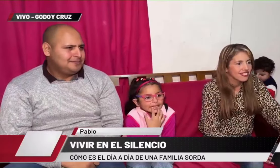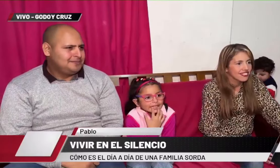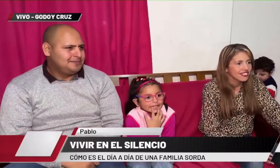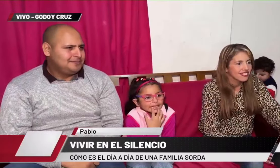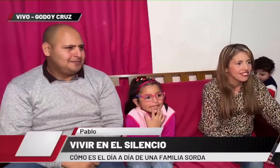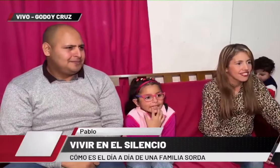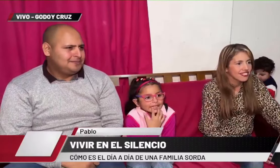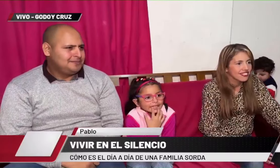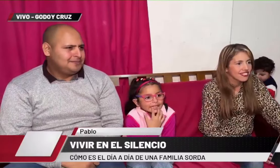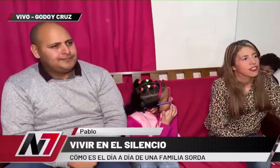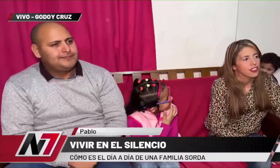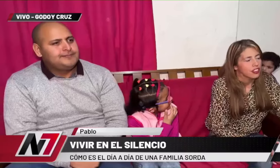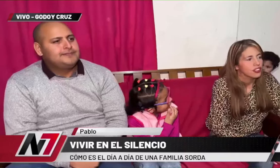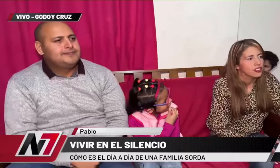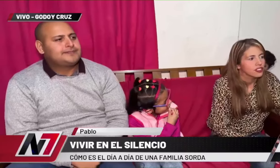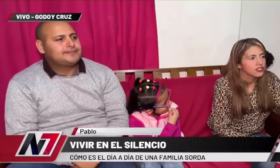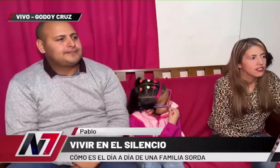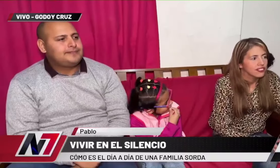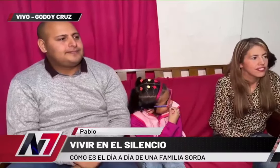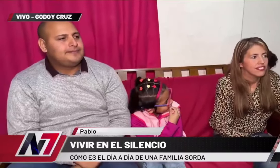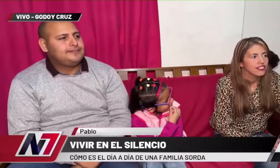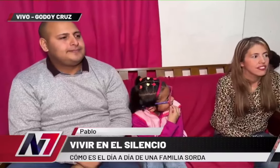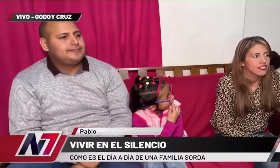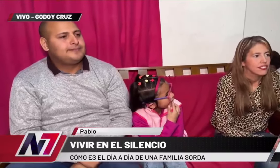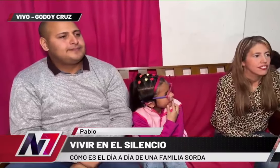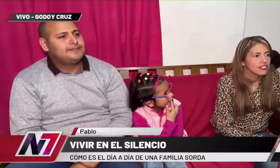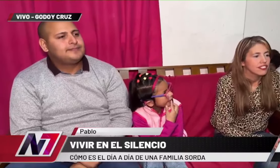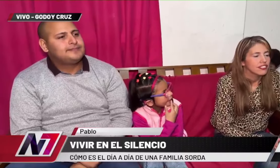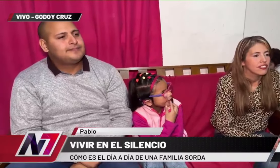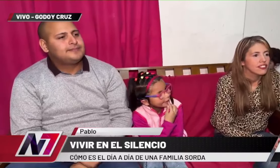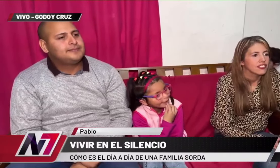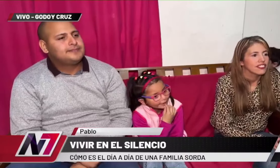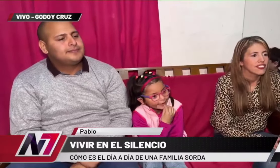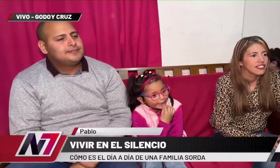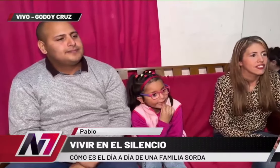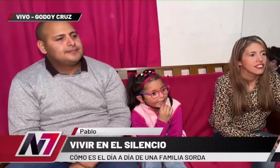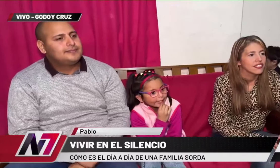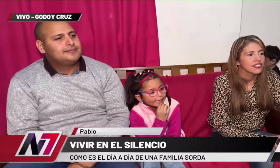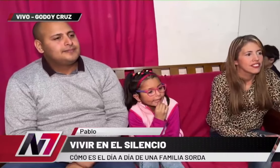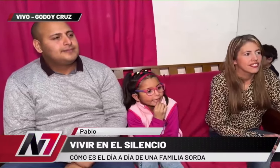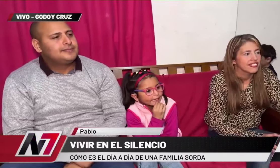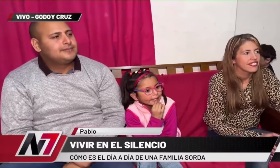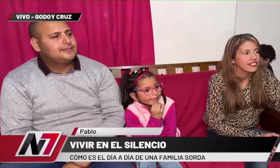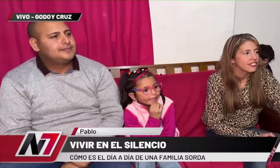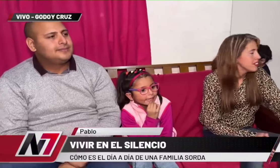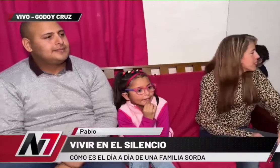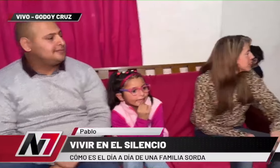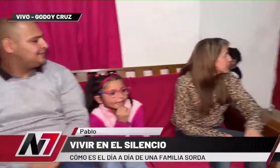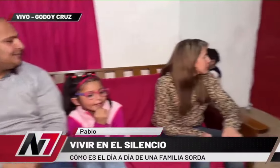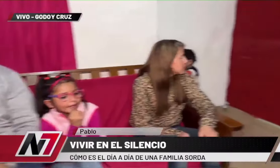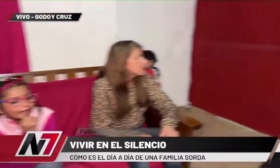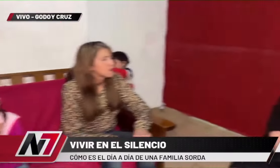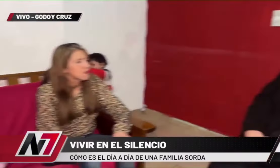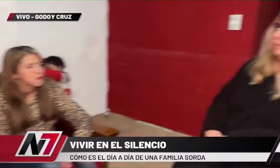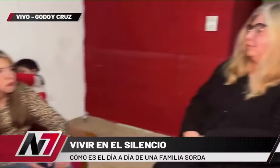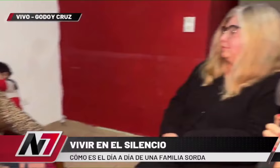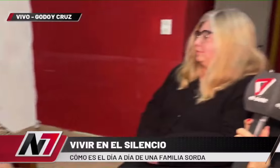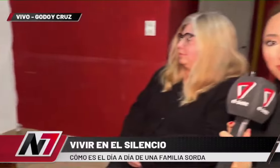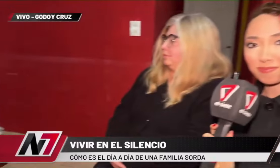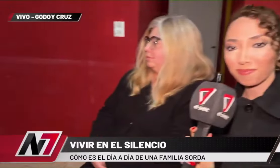para todos, que todos aprendamos lengua de señas. Es verdad eso. Sí, totalmente. Juli. Esto lo tomo de la respuesta de Pablo, se me vino a la mente